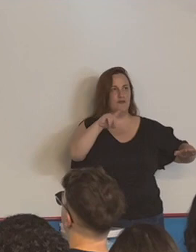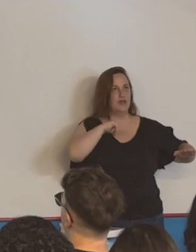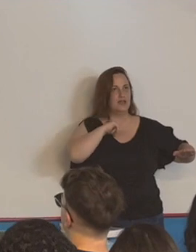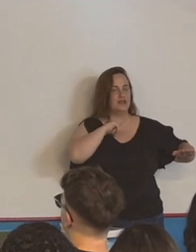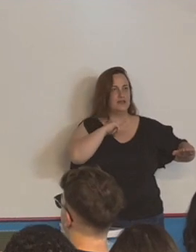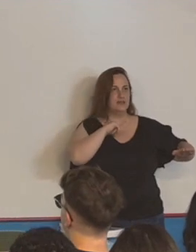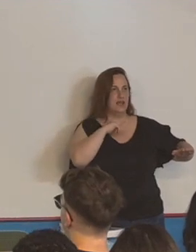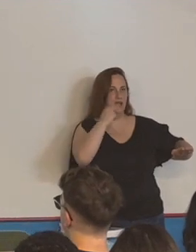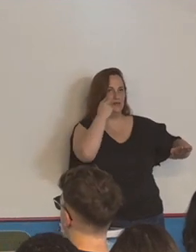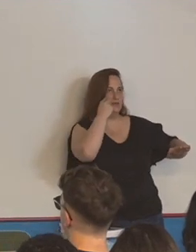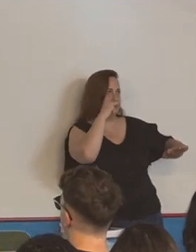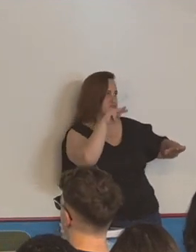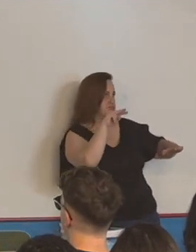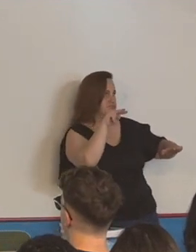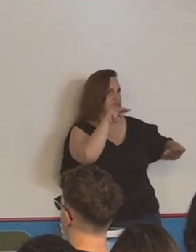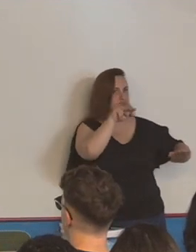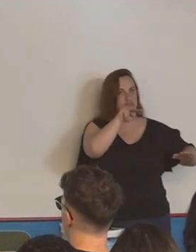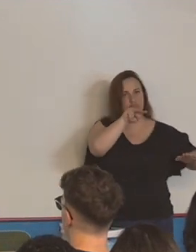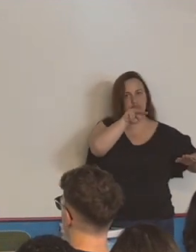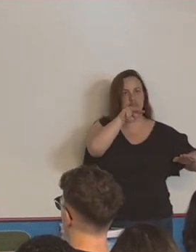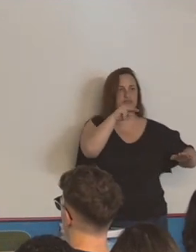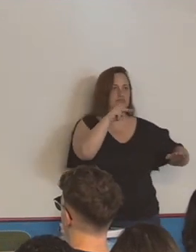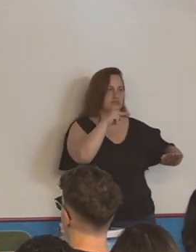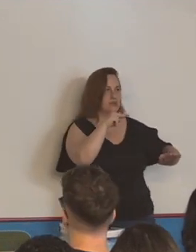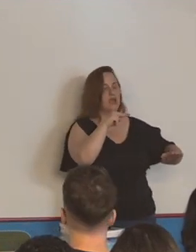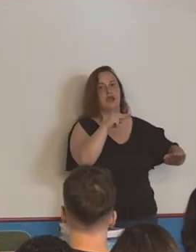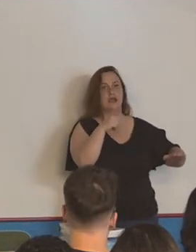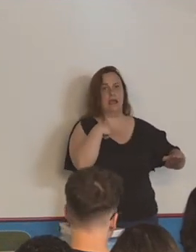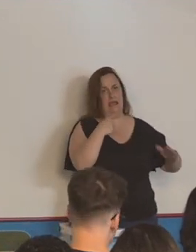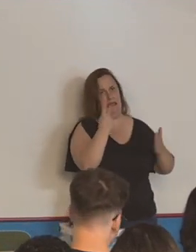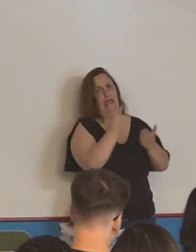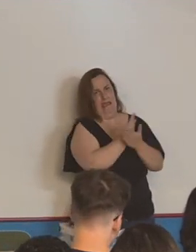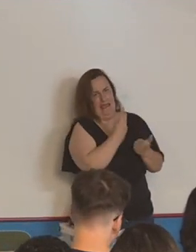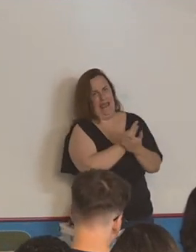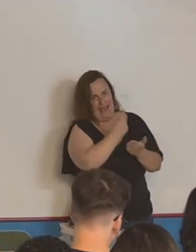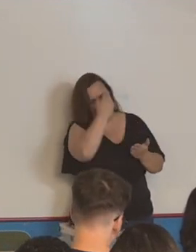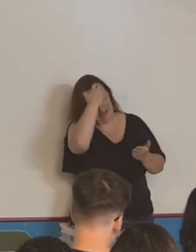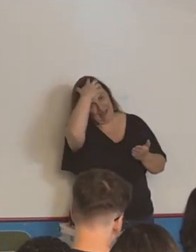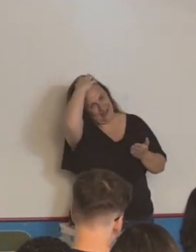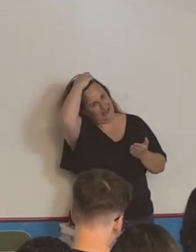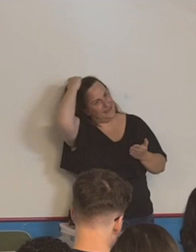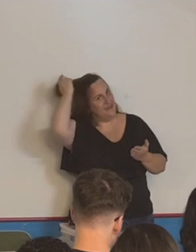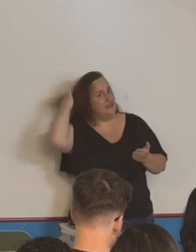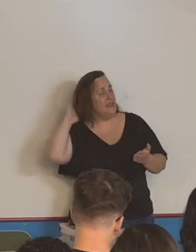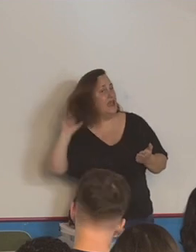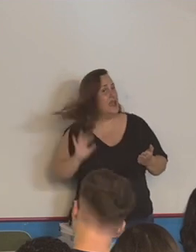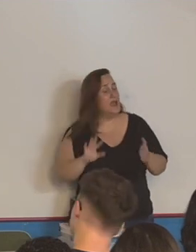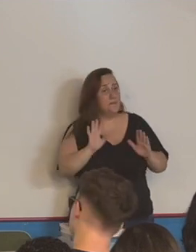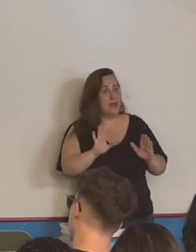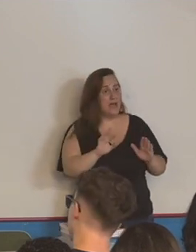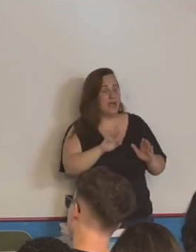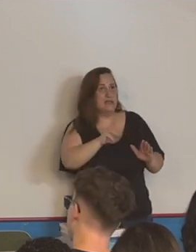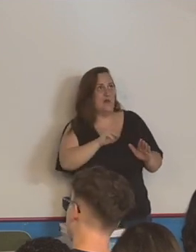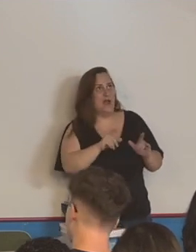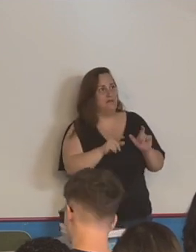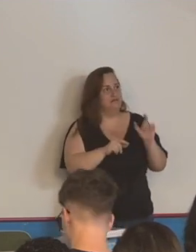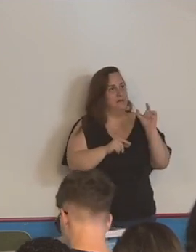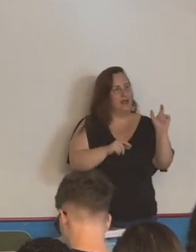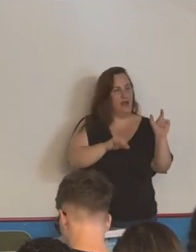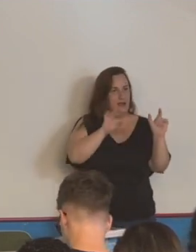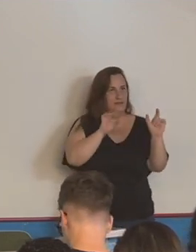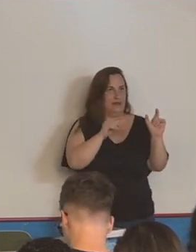perspectiva meio, né, completamente errada, né, mas isso também não quer dizer que erro é a palavra, né, eu acho que